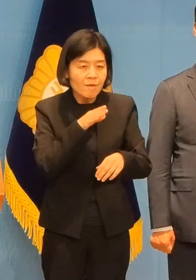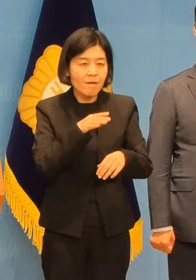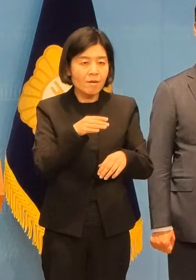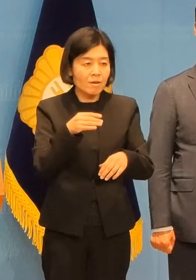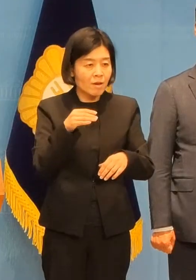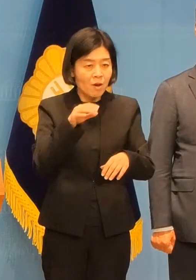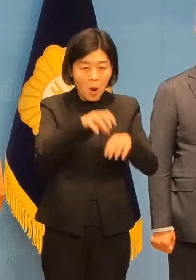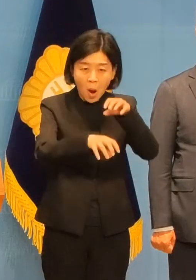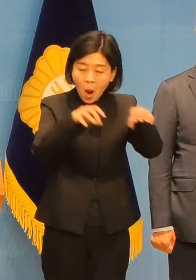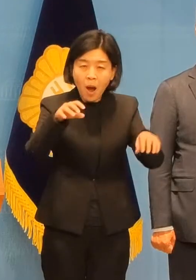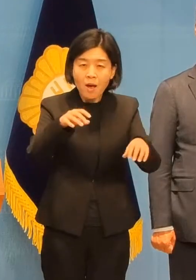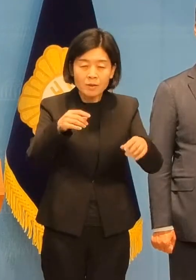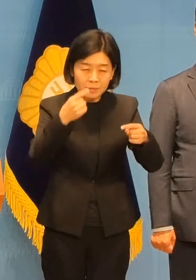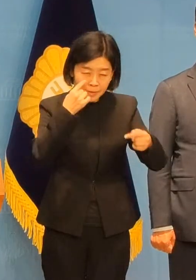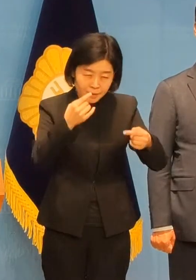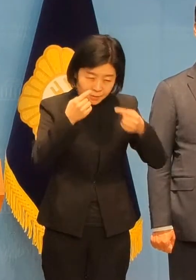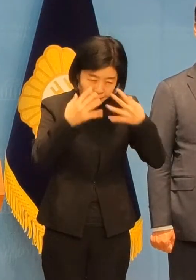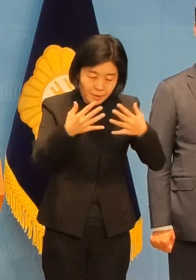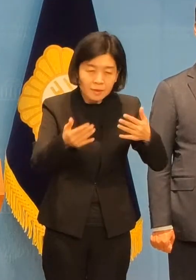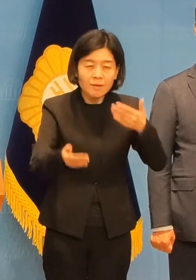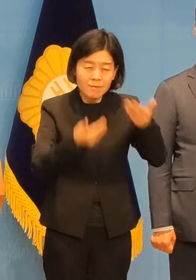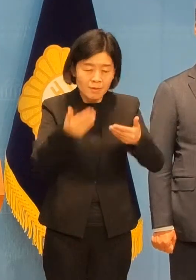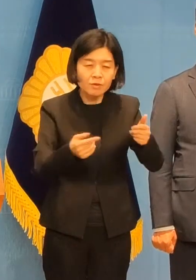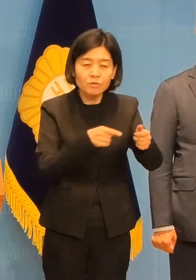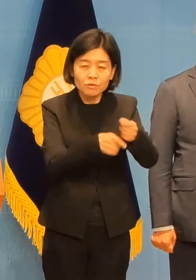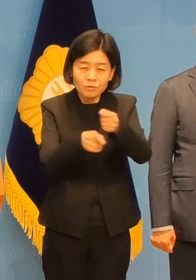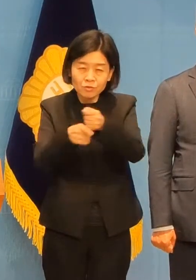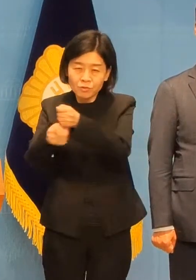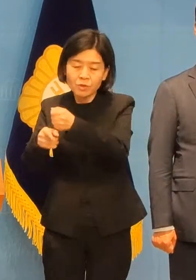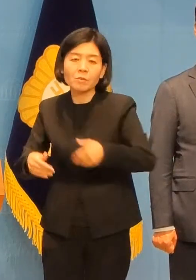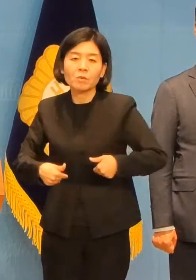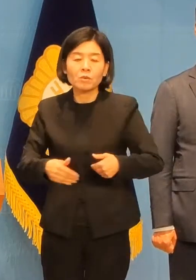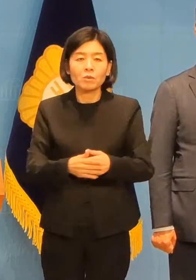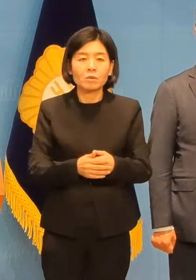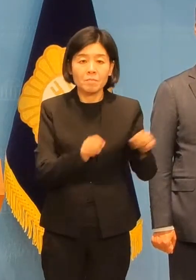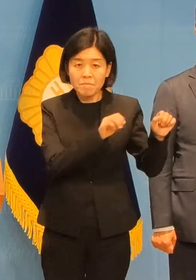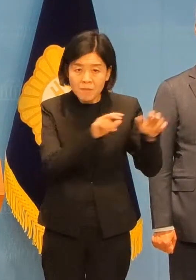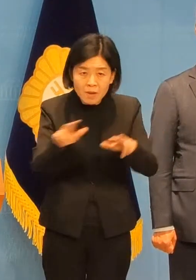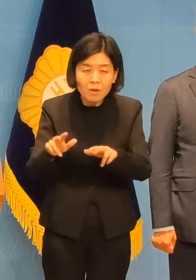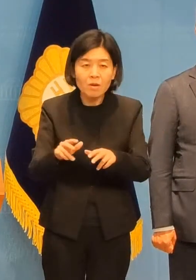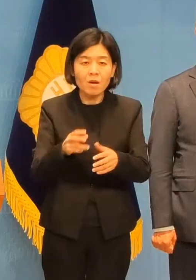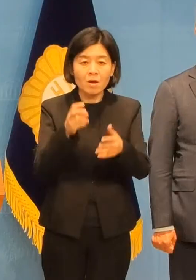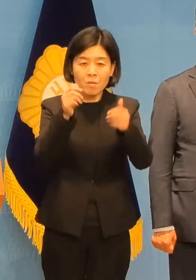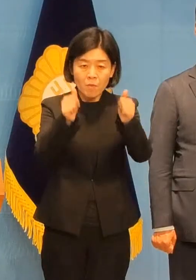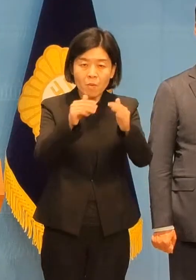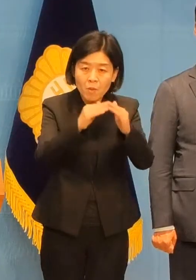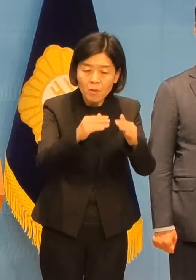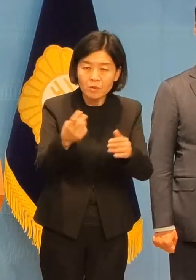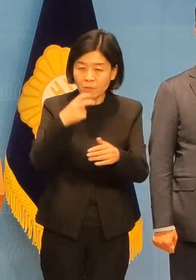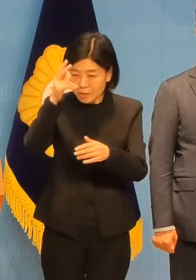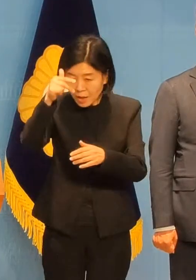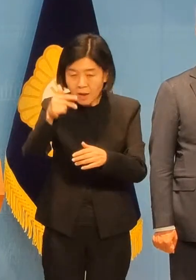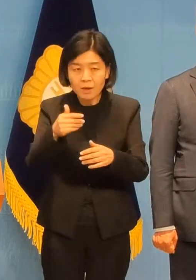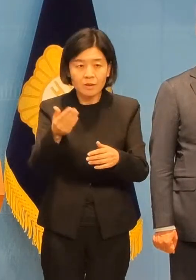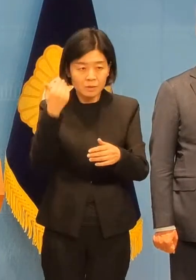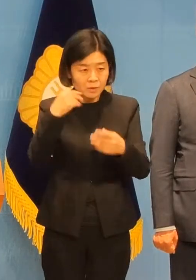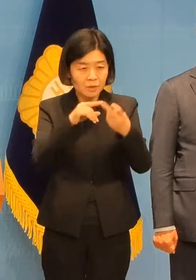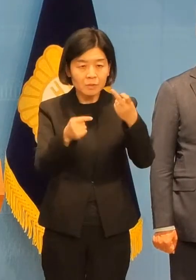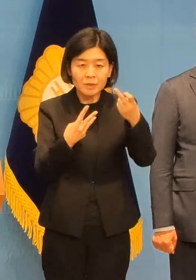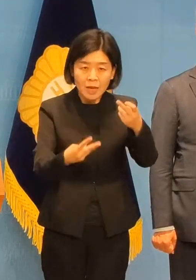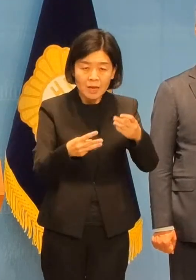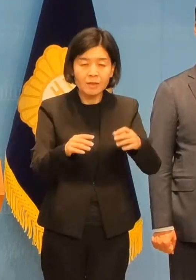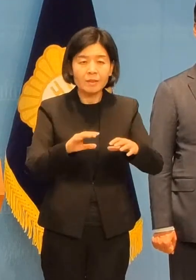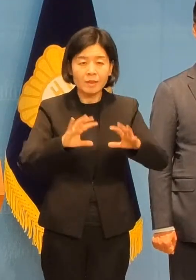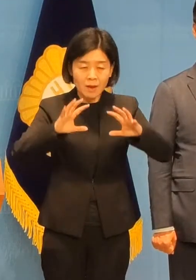수사가 필요합니다. 특검은 즉시 법원과 검찰의 12.3 내란 행위 가담에 대하여 수사를 해야